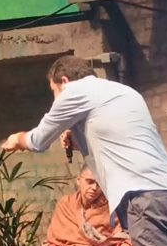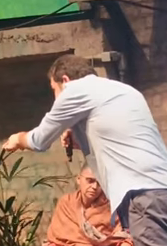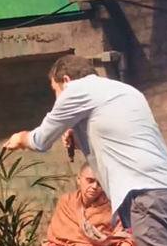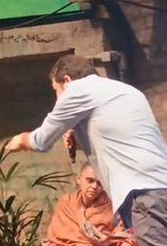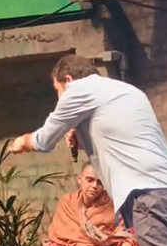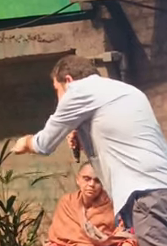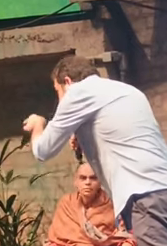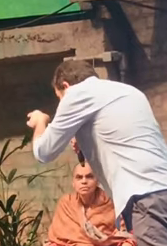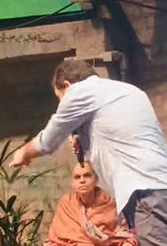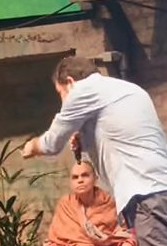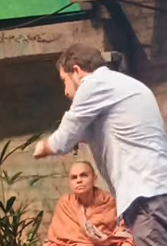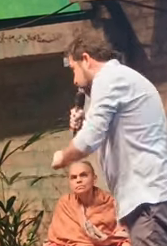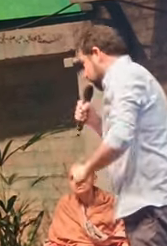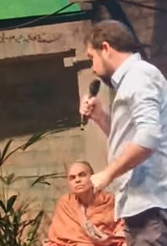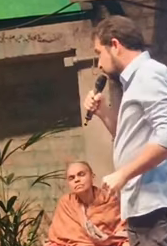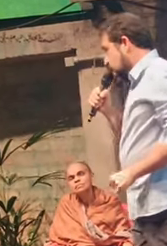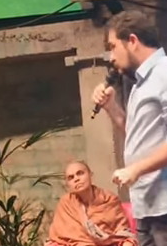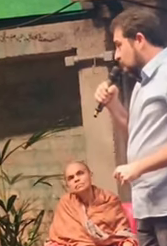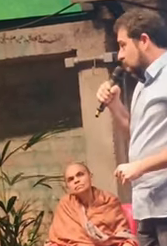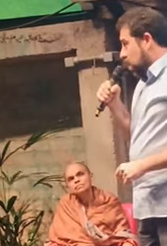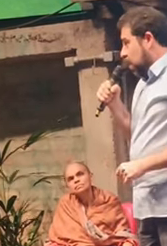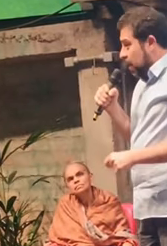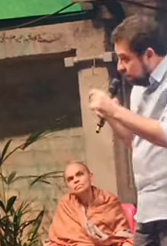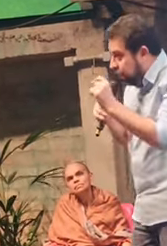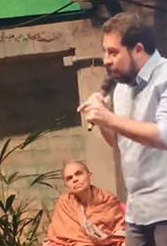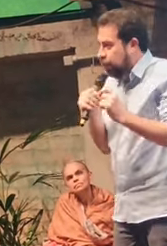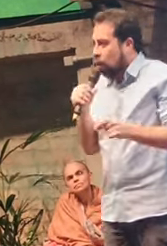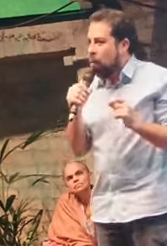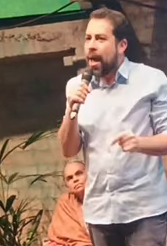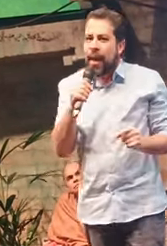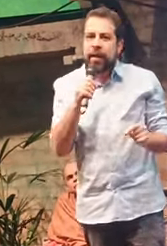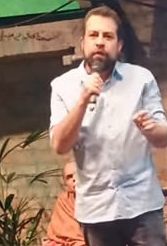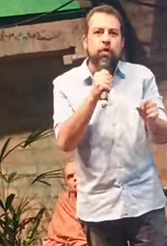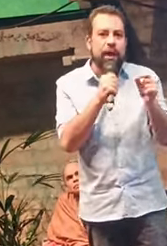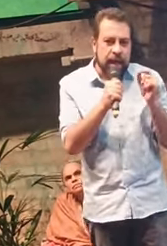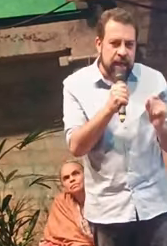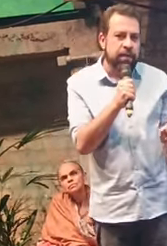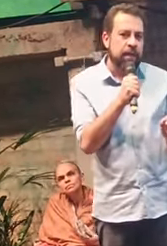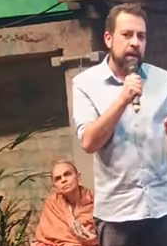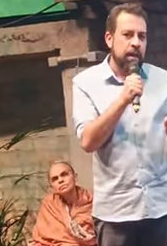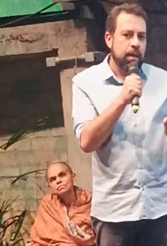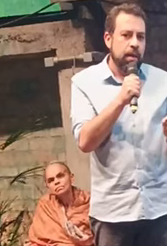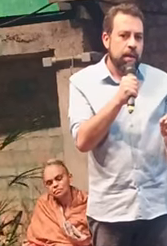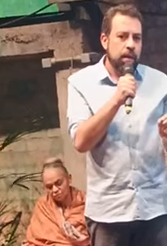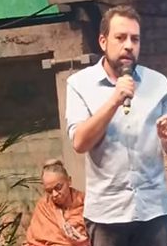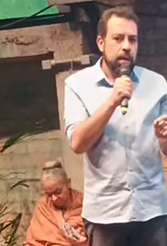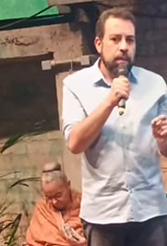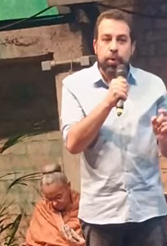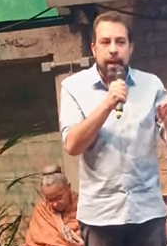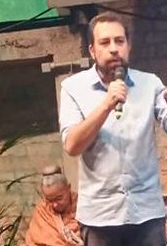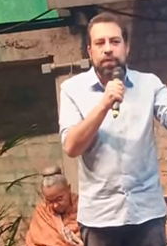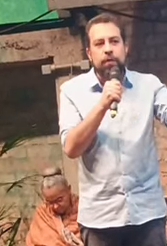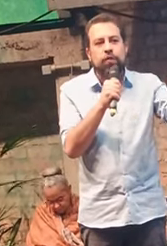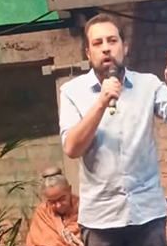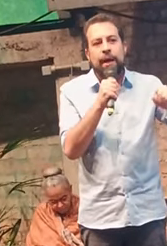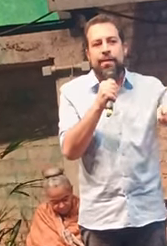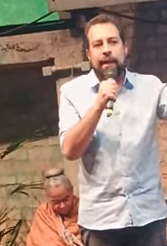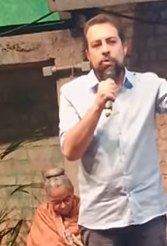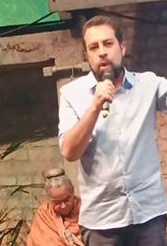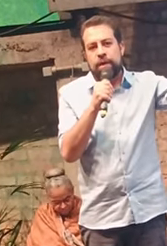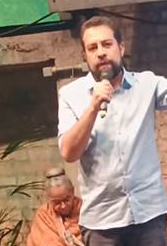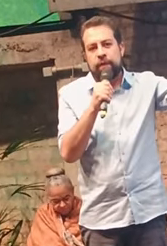aqui, está na Valquíria. E gente como ela que se organiza, porque não são